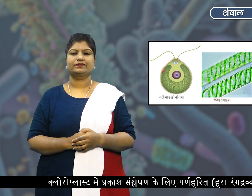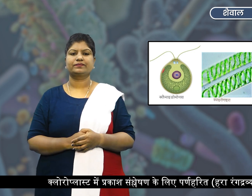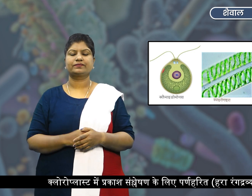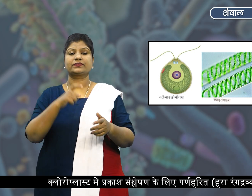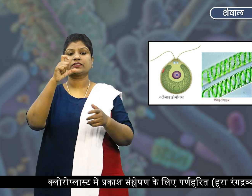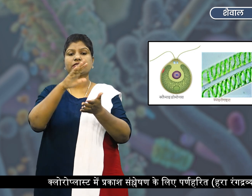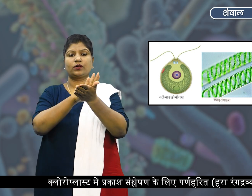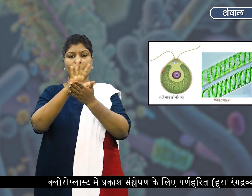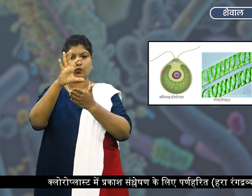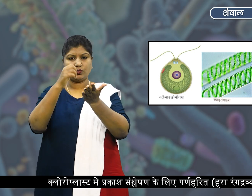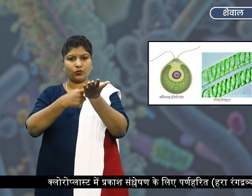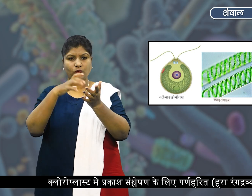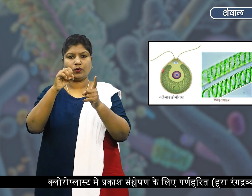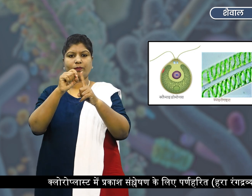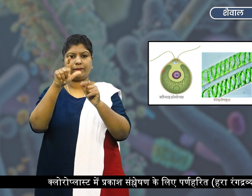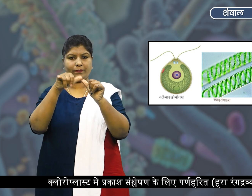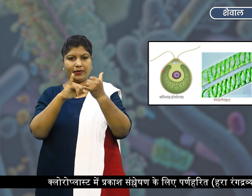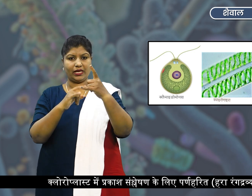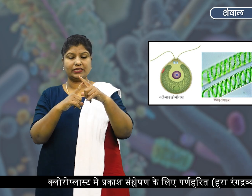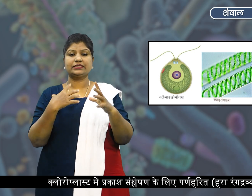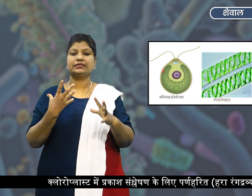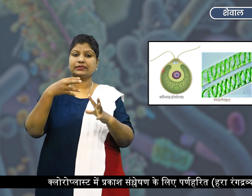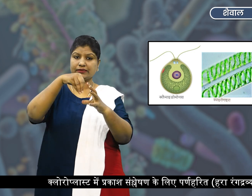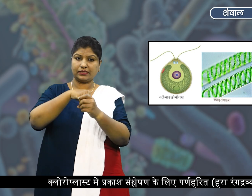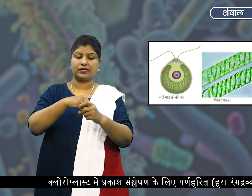क्लोरोप्लास्ट में प्रकाश संश्लेषण के लिए परिणाहित होता है।